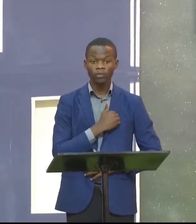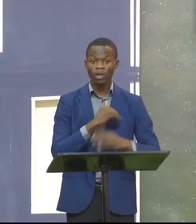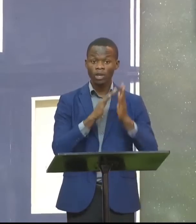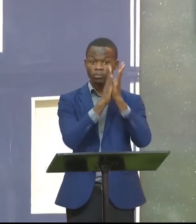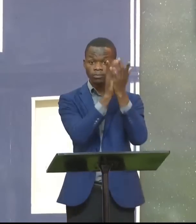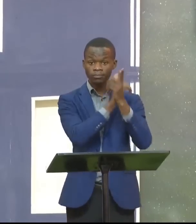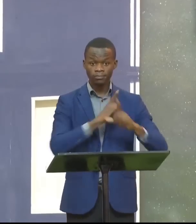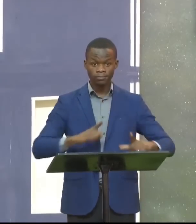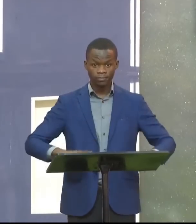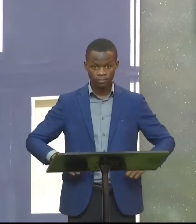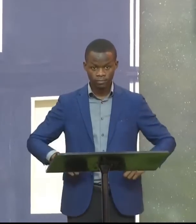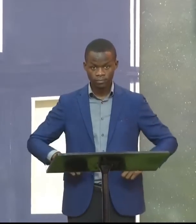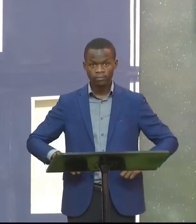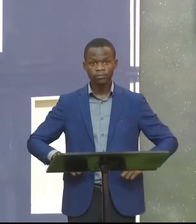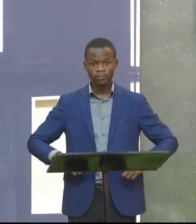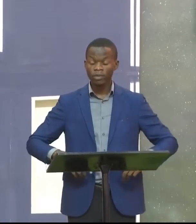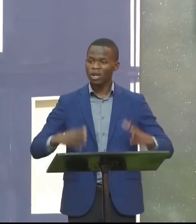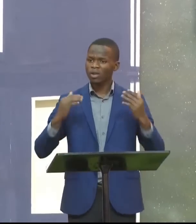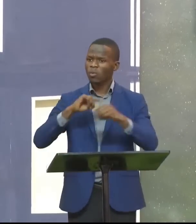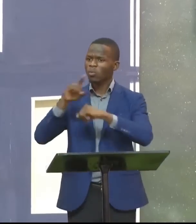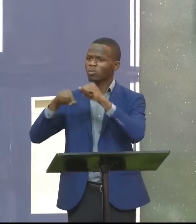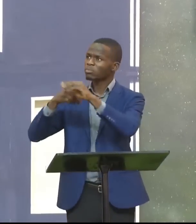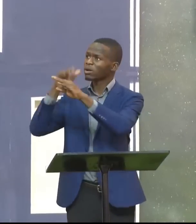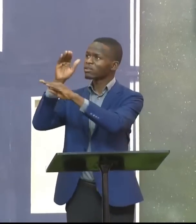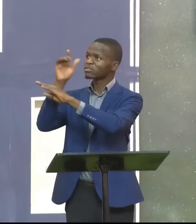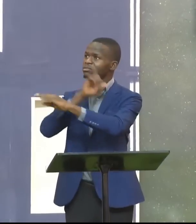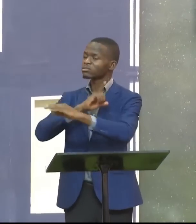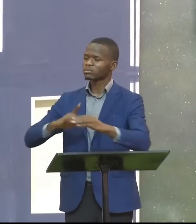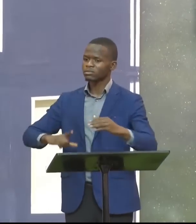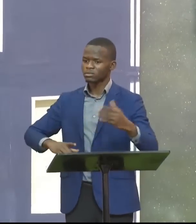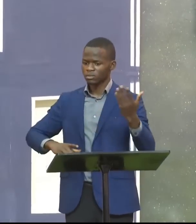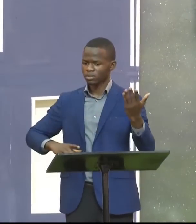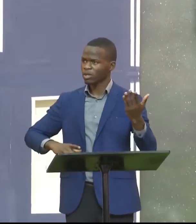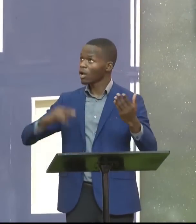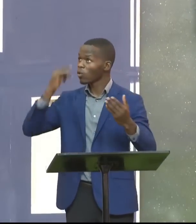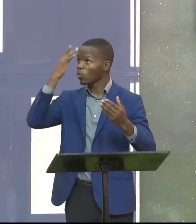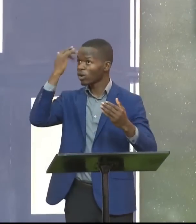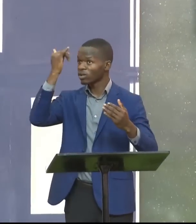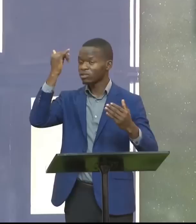Mukama yebazibwe abooluganda. Nabuzanga Mukama nti